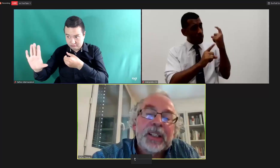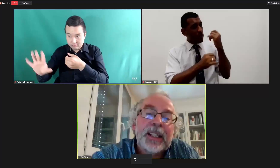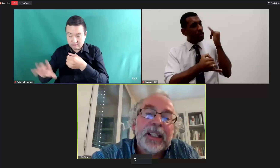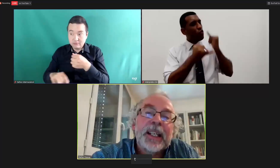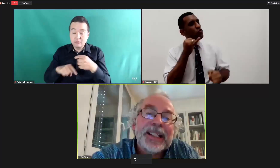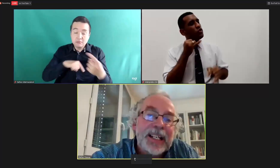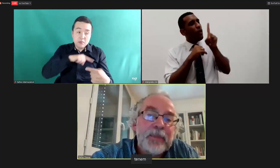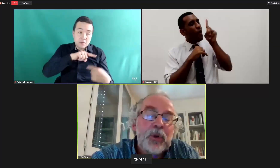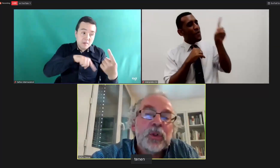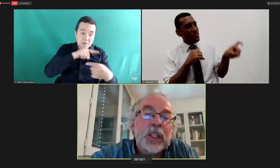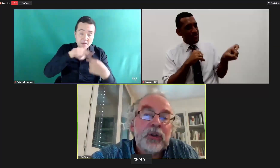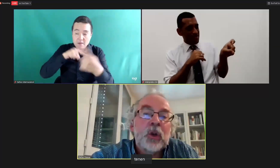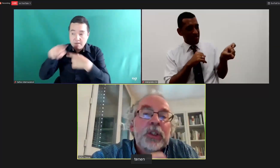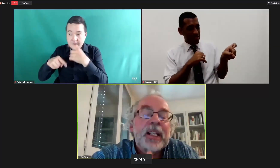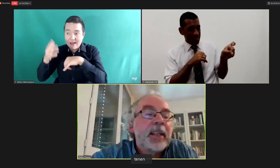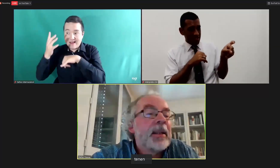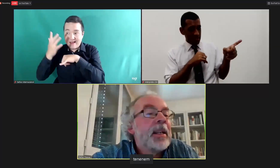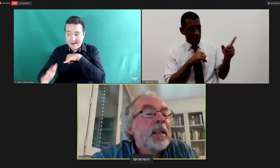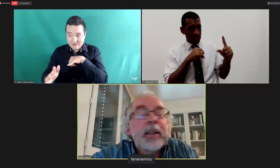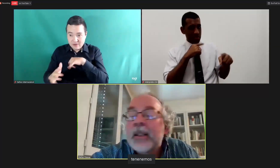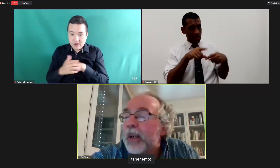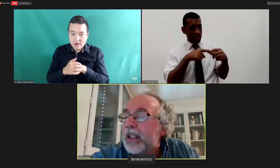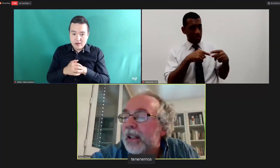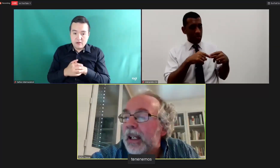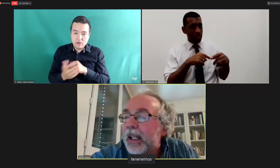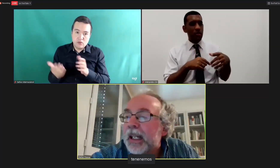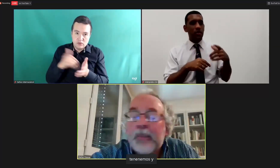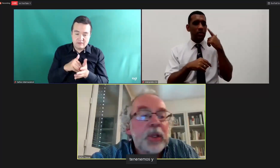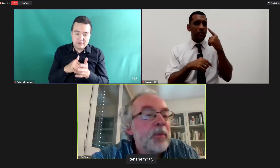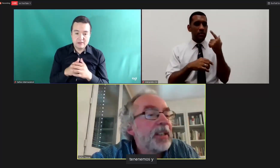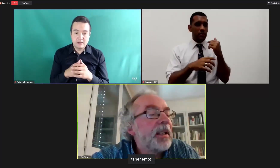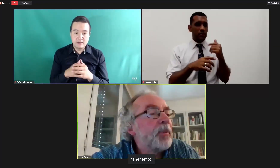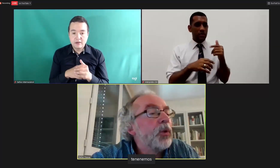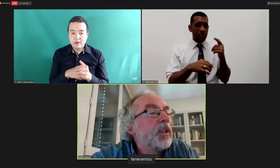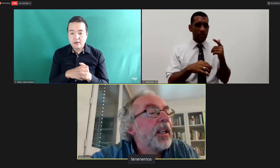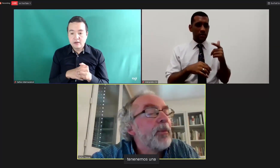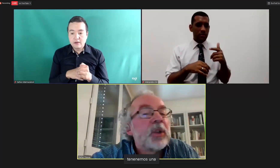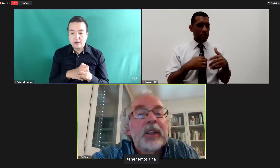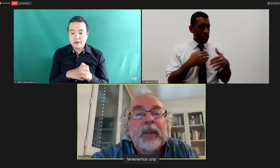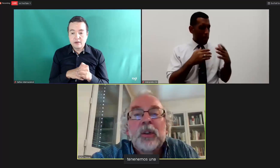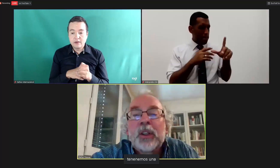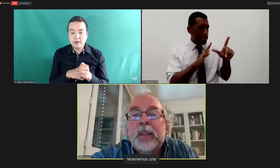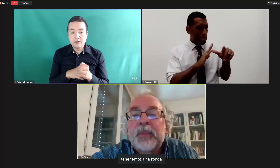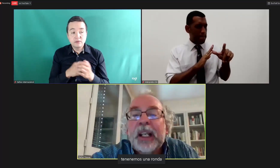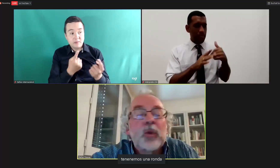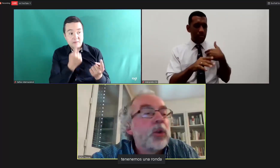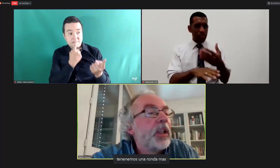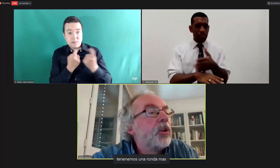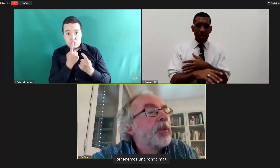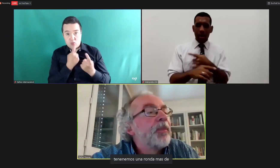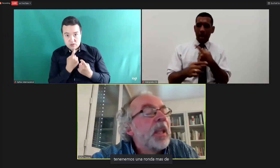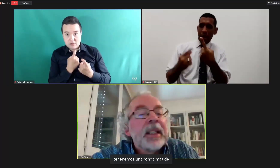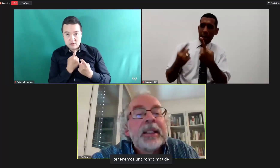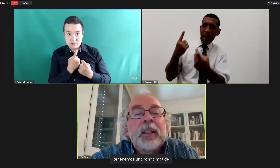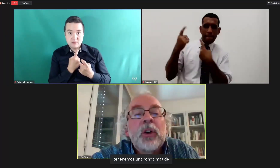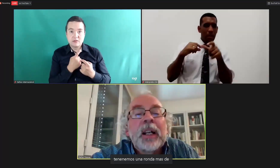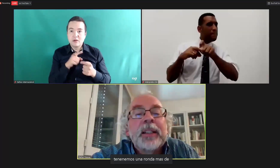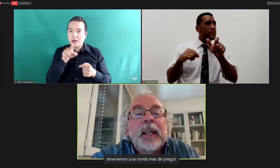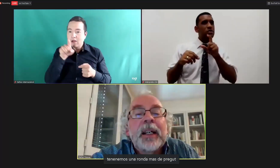de preguntas que las haremos, que os la haré con base en las preguntas que hemos recibido de algunos de